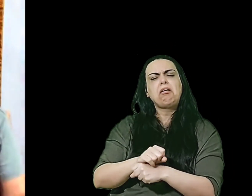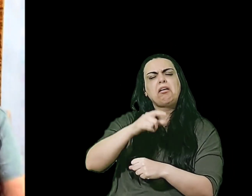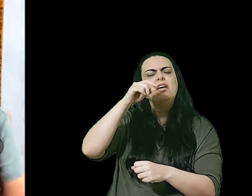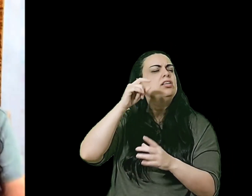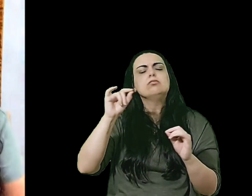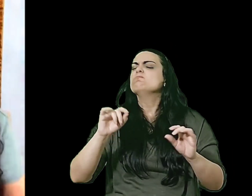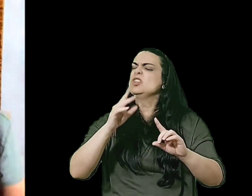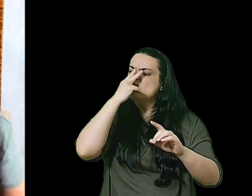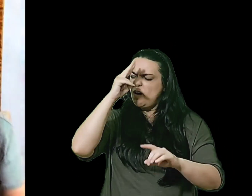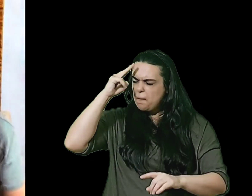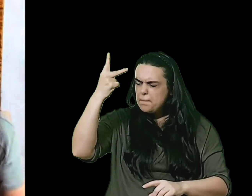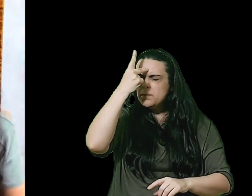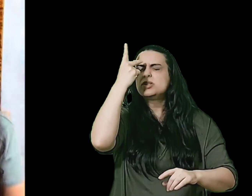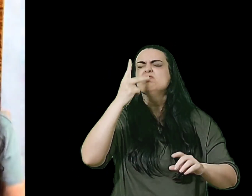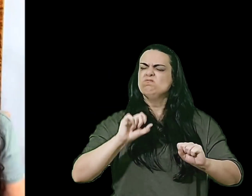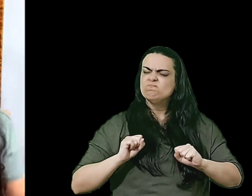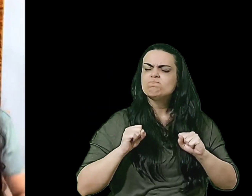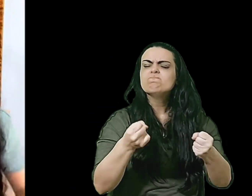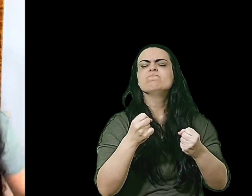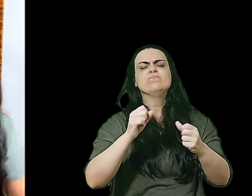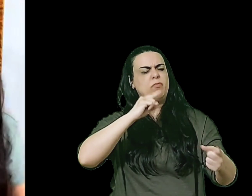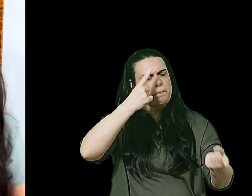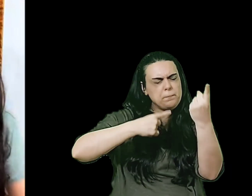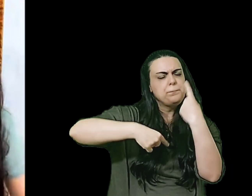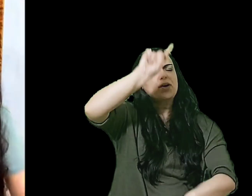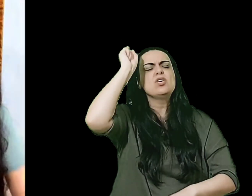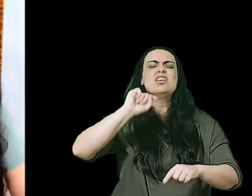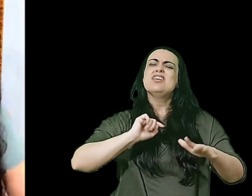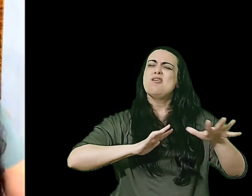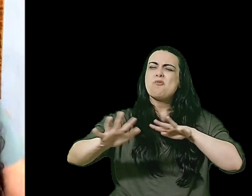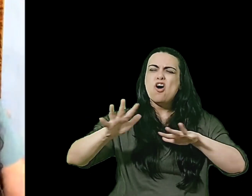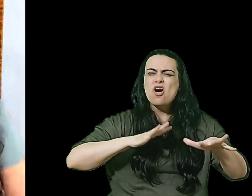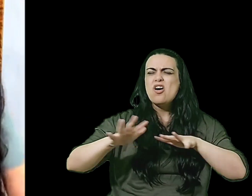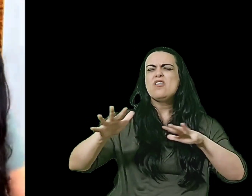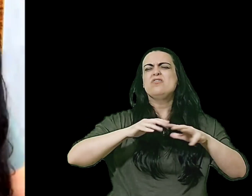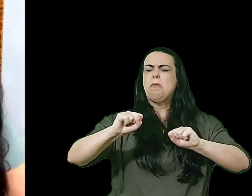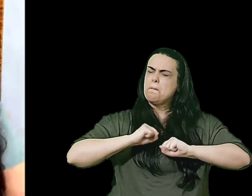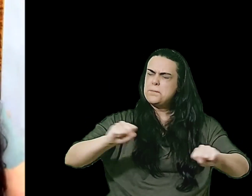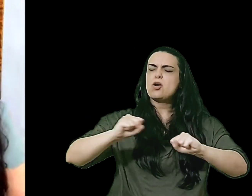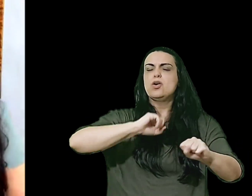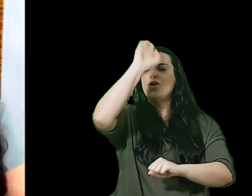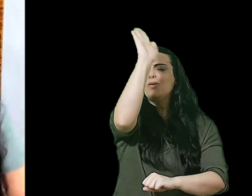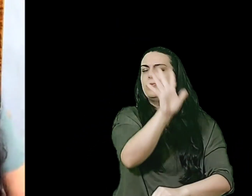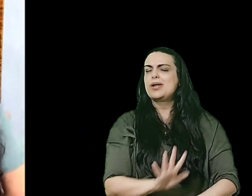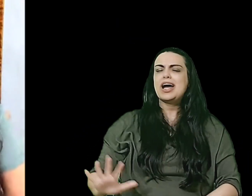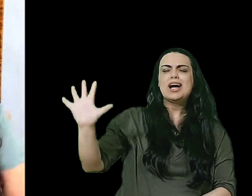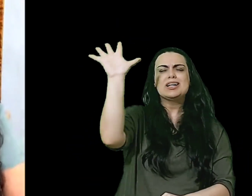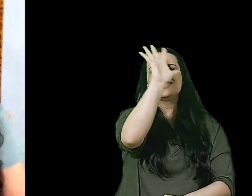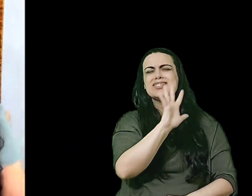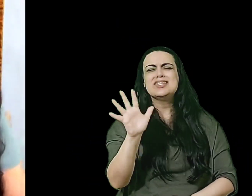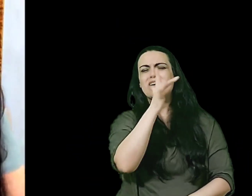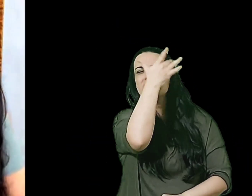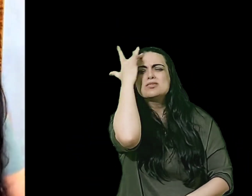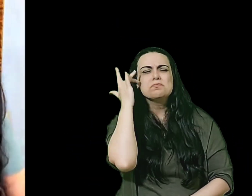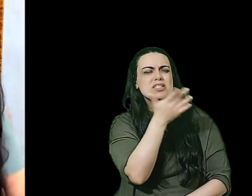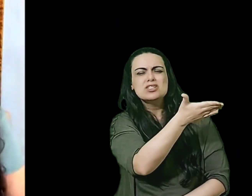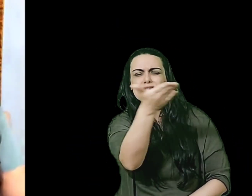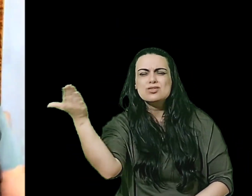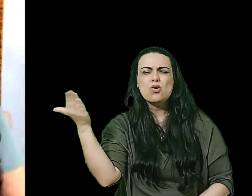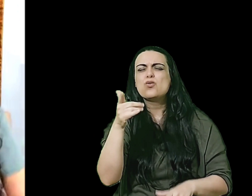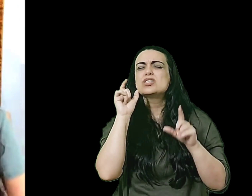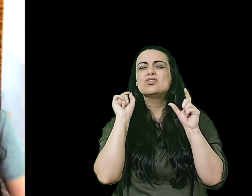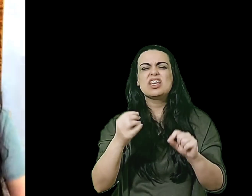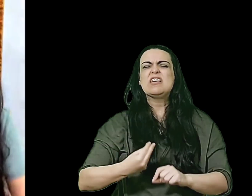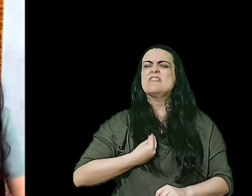o alvo, compreender o teu propósito conosco. E que dentro desse movimento, Senhor, o Brasil viva, ó Deus, através dessas